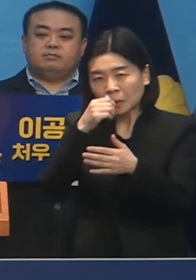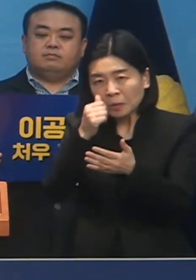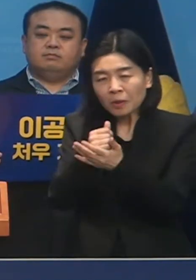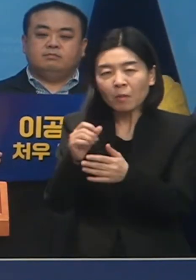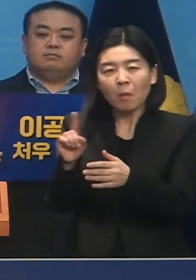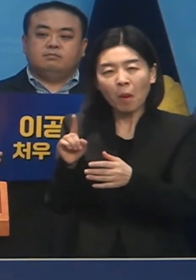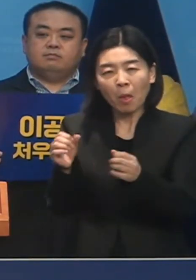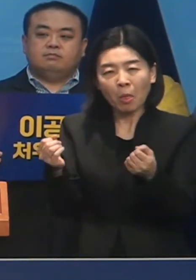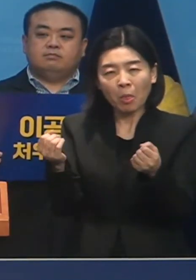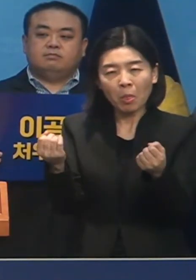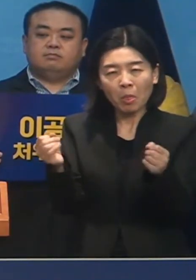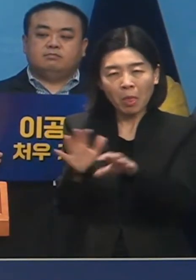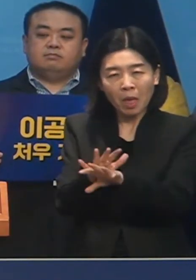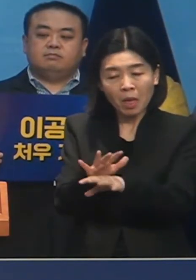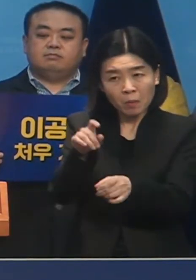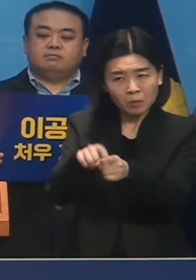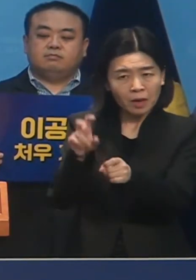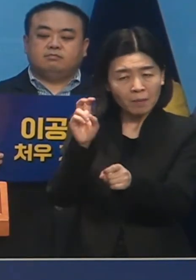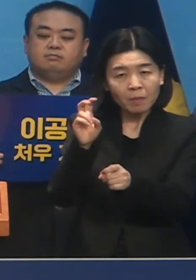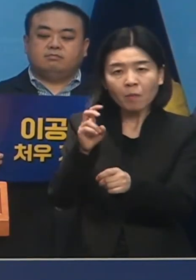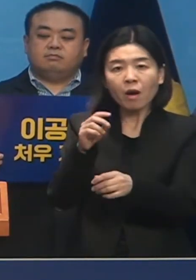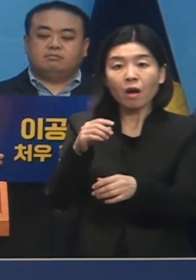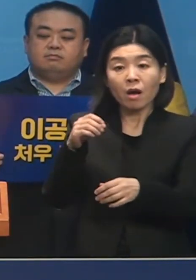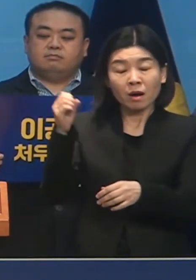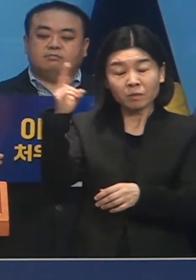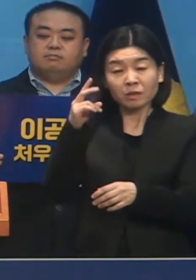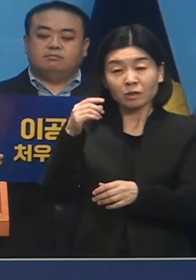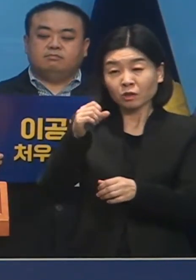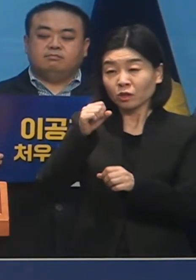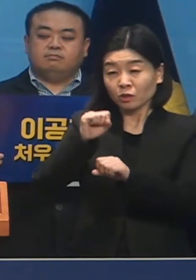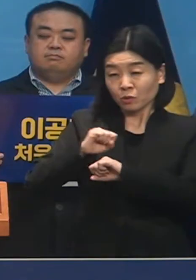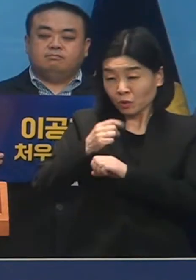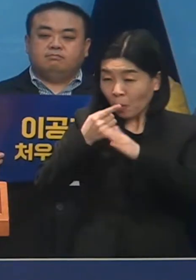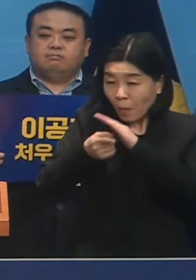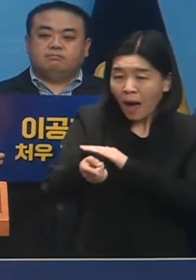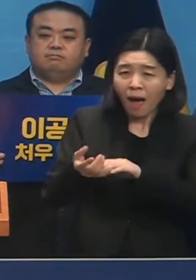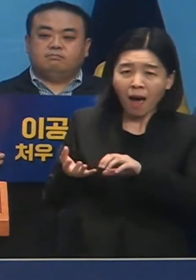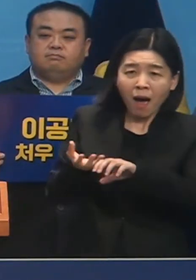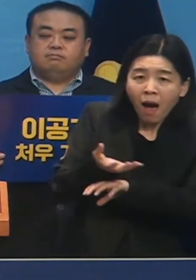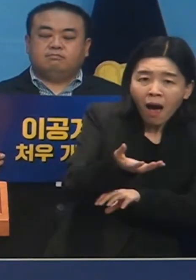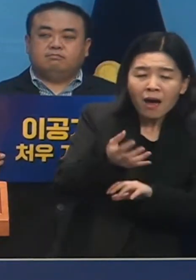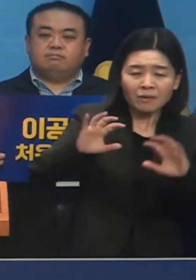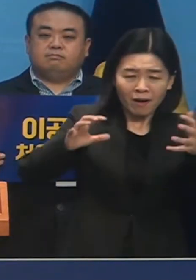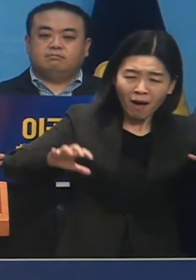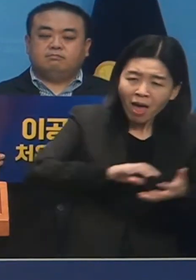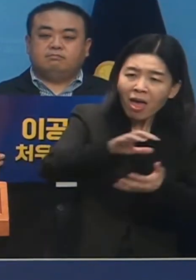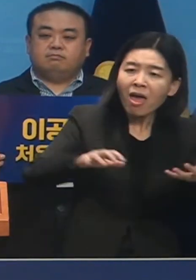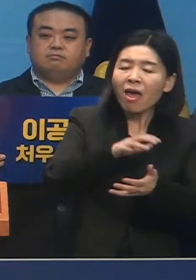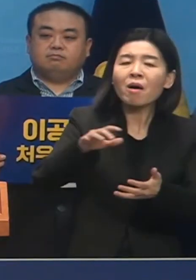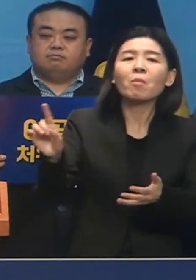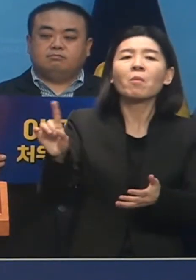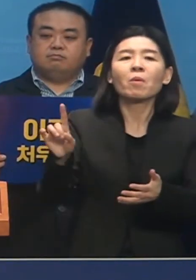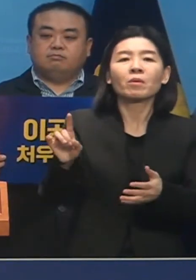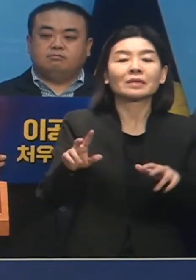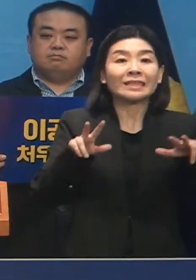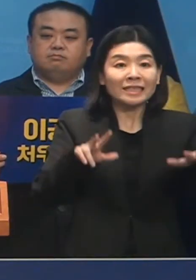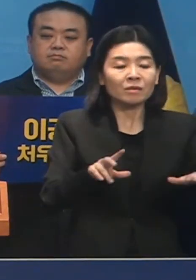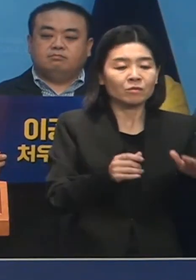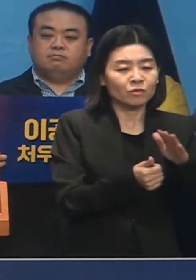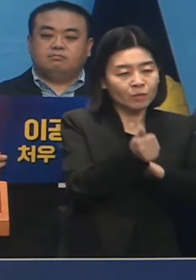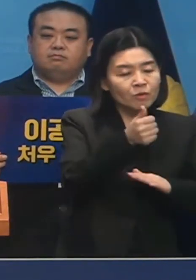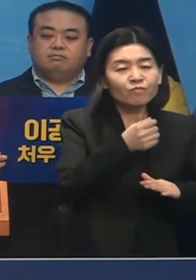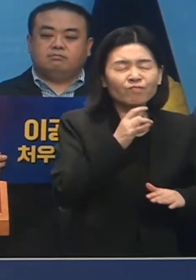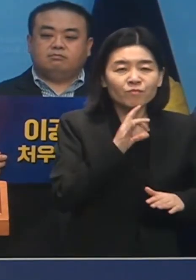세탁까지 일으켜 스스로 내란 소개가 됐습니다. 나라가 아니었습니다. 유일한 희망은 이재명